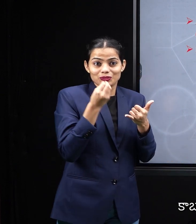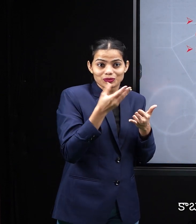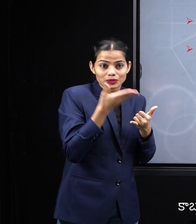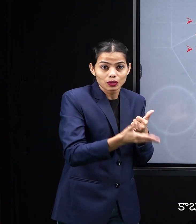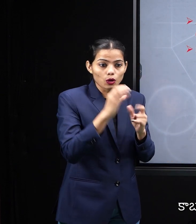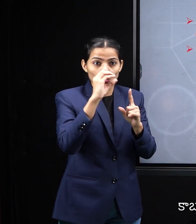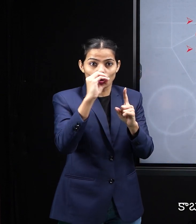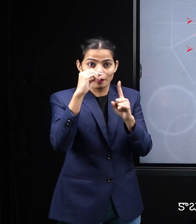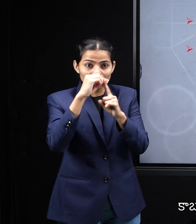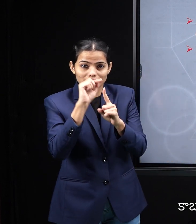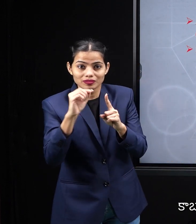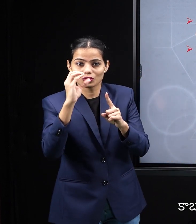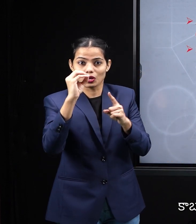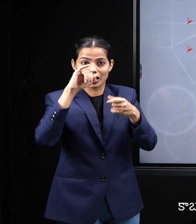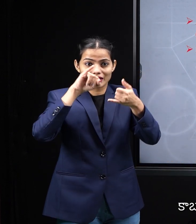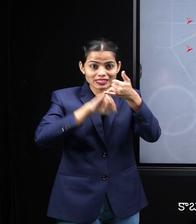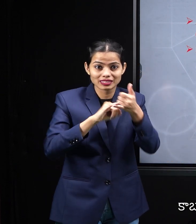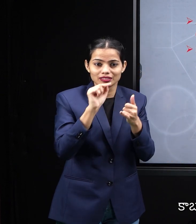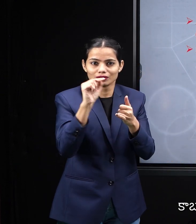కాబట్టి OP = OS